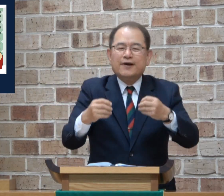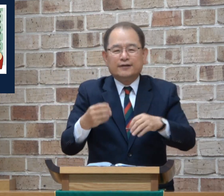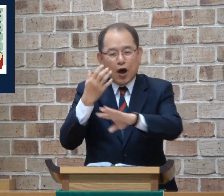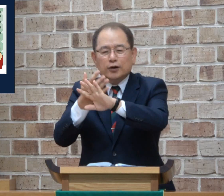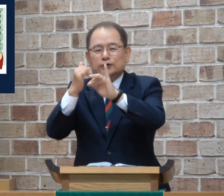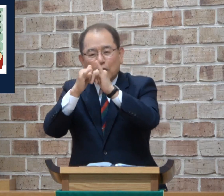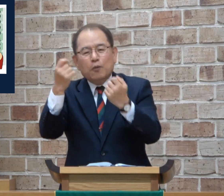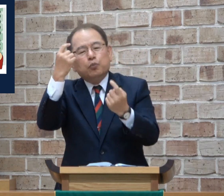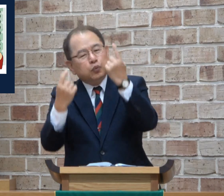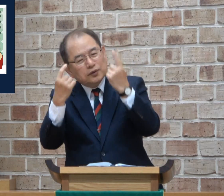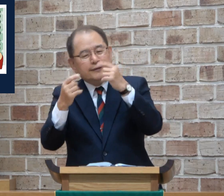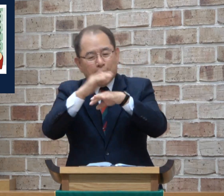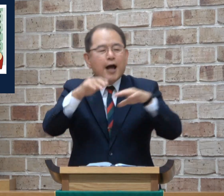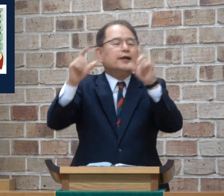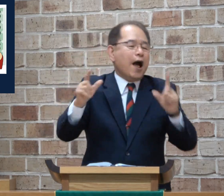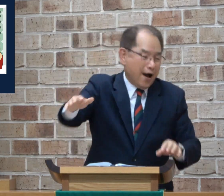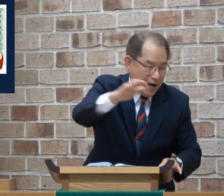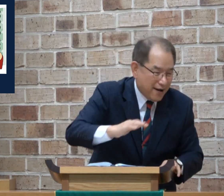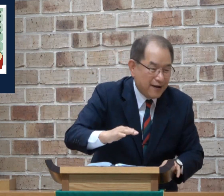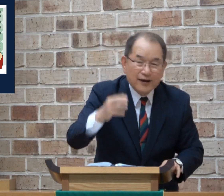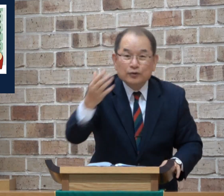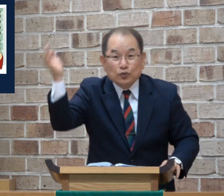잘 사는 것입니다. 그런데 잊지 말아야 할 것은